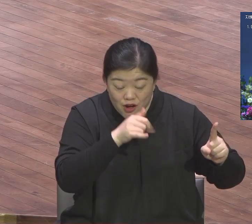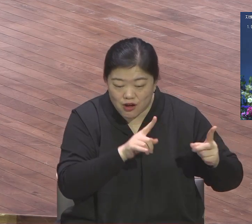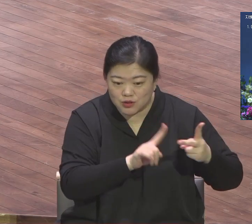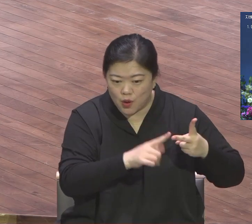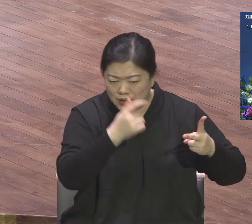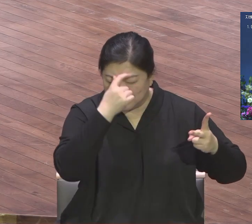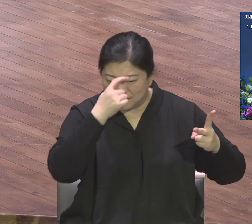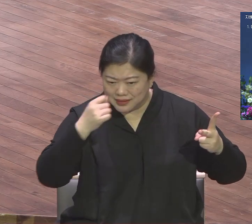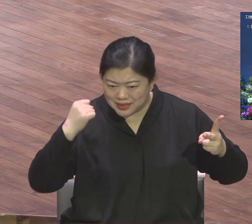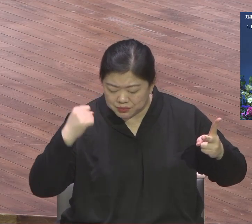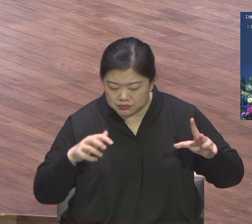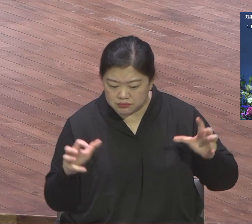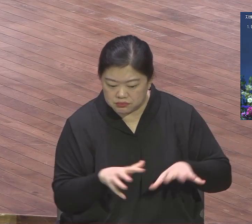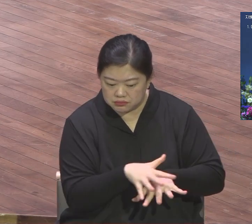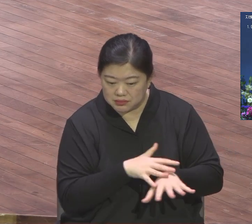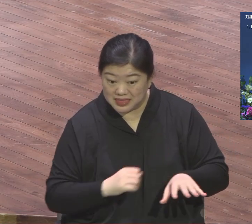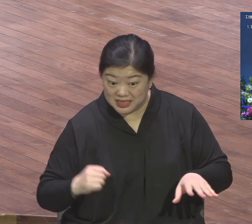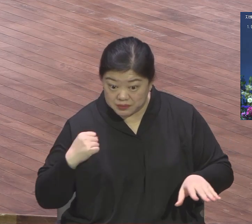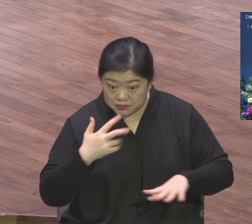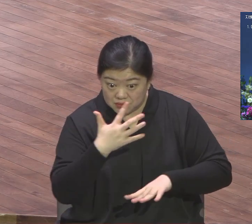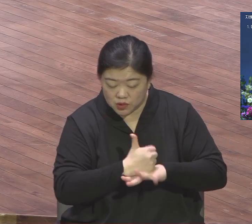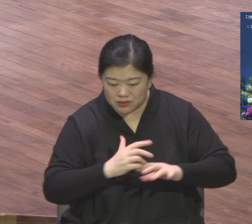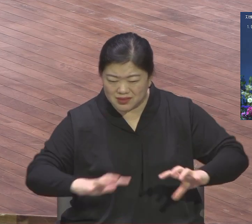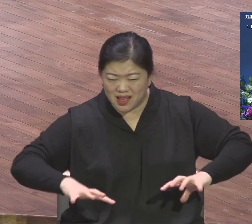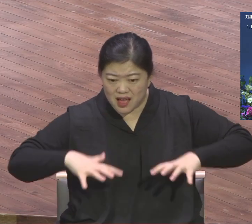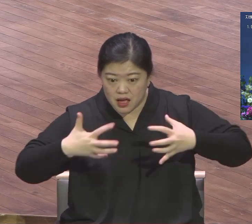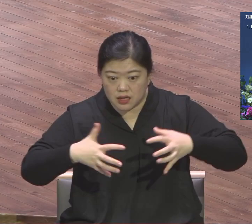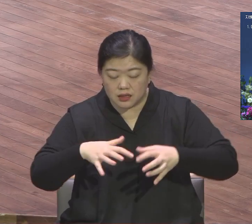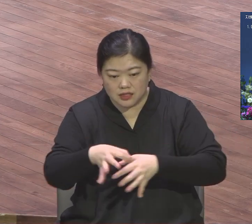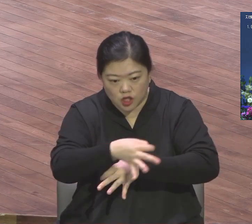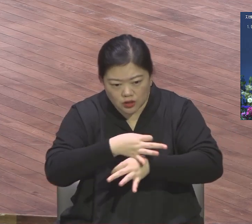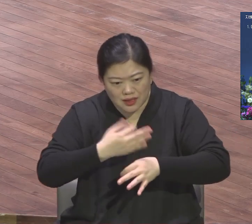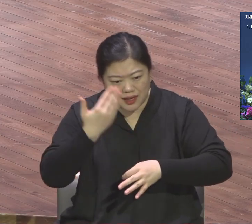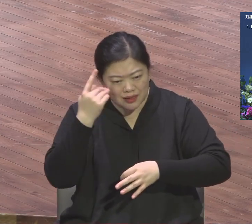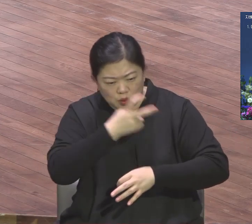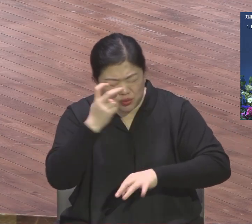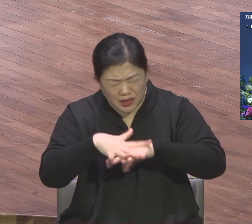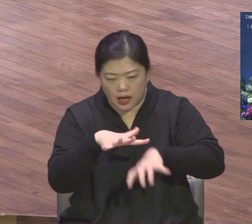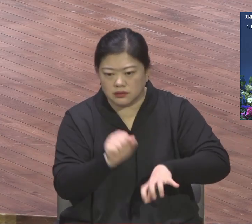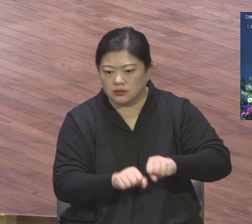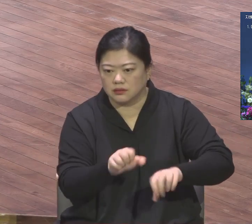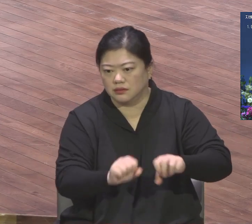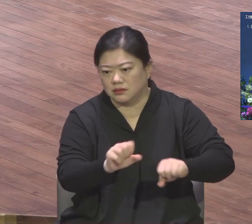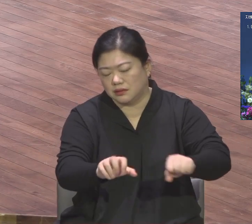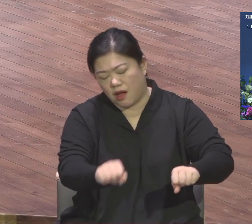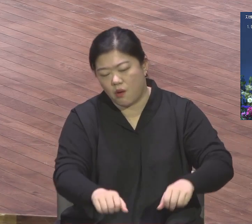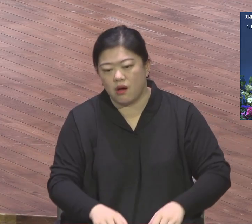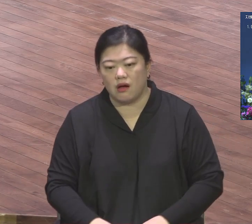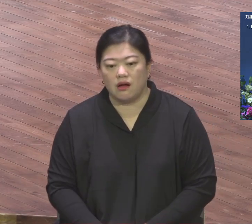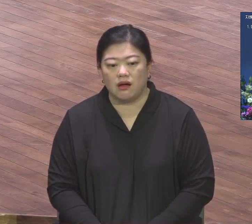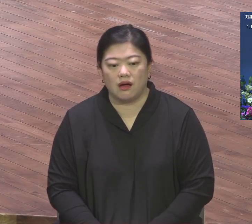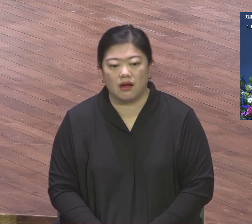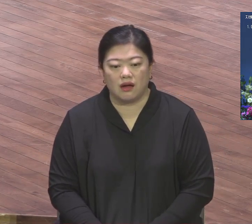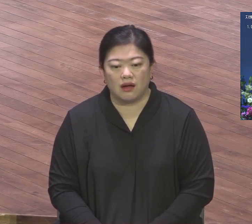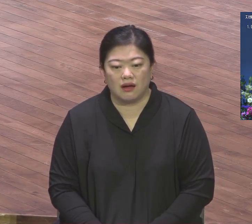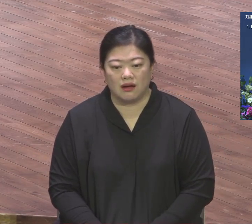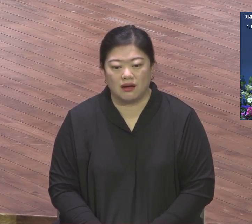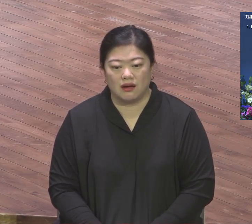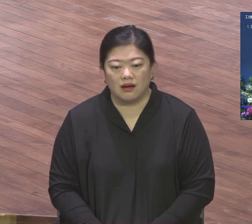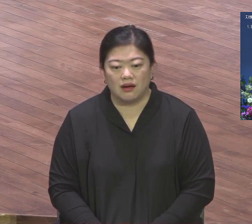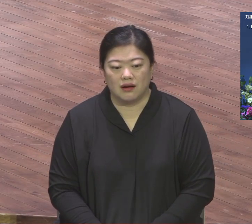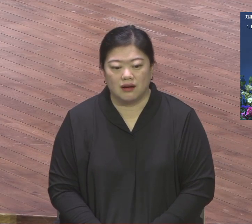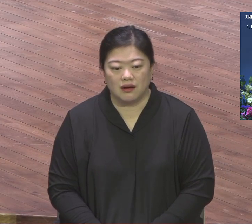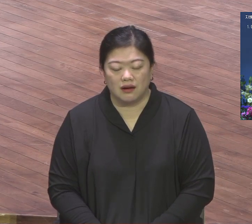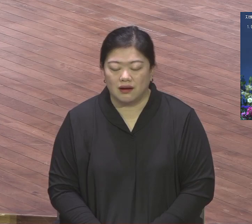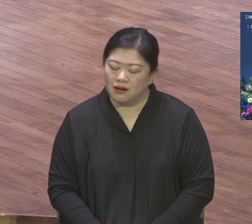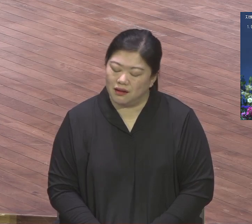핵 허락해버린 거요. 북한도 허락 안 하는데 뭐 깡다구를 하는 거고. 그러니까